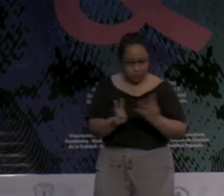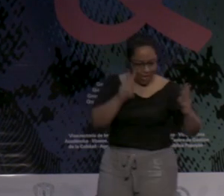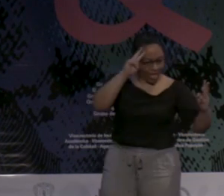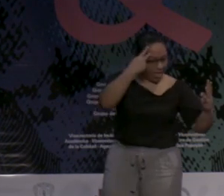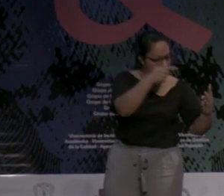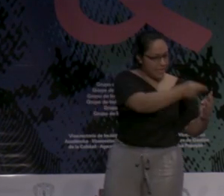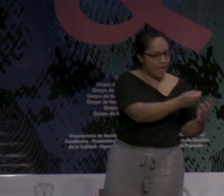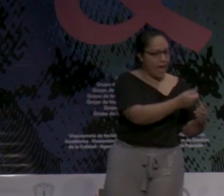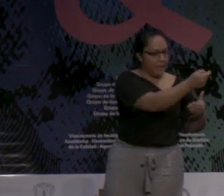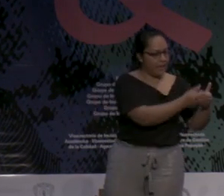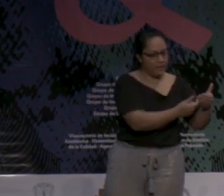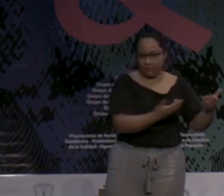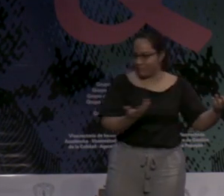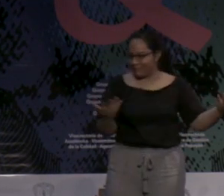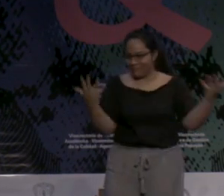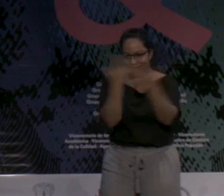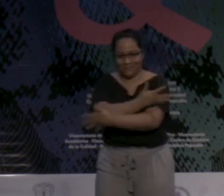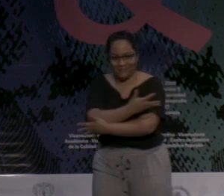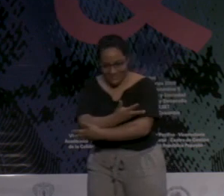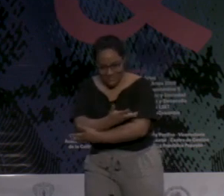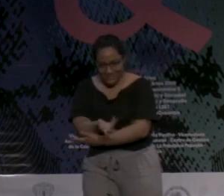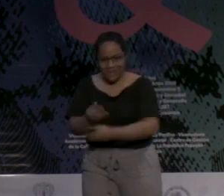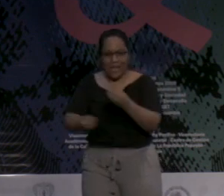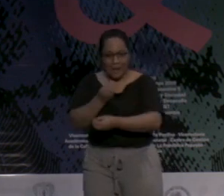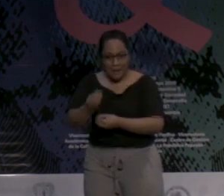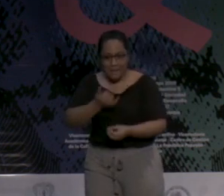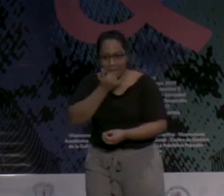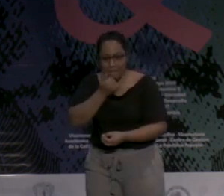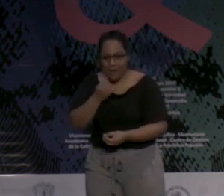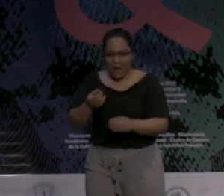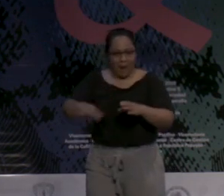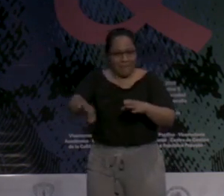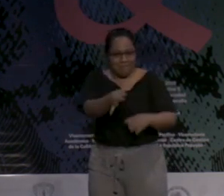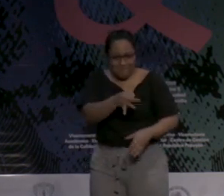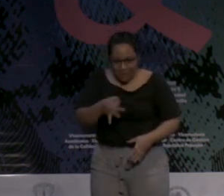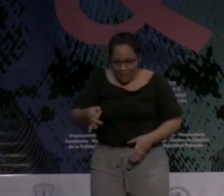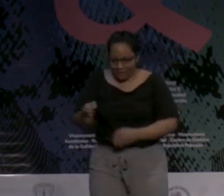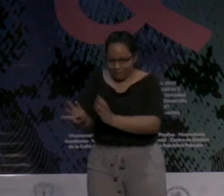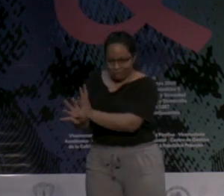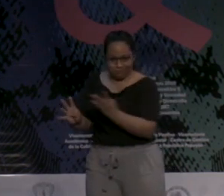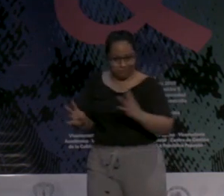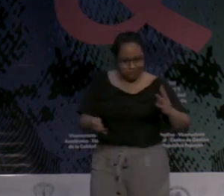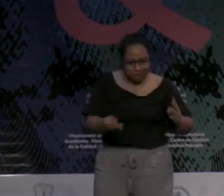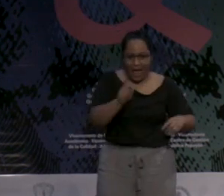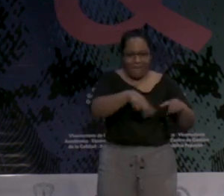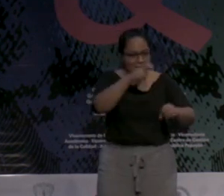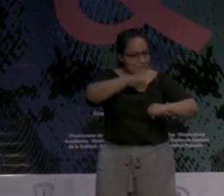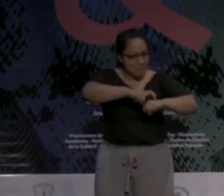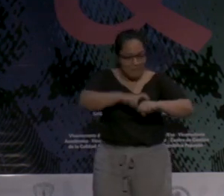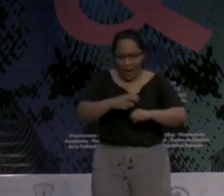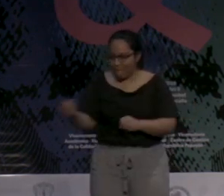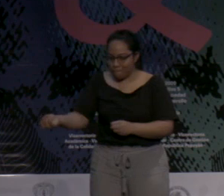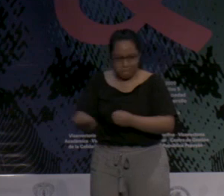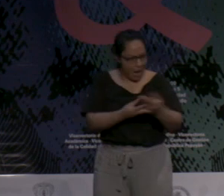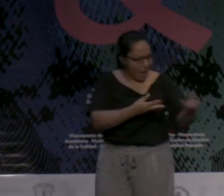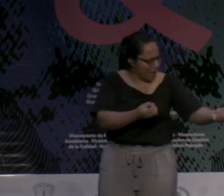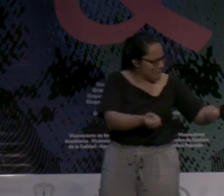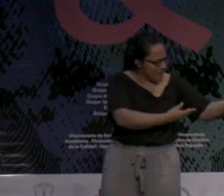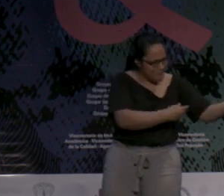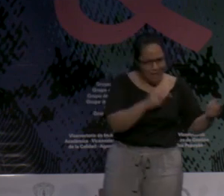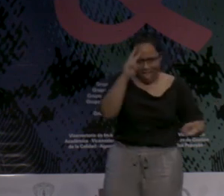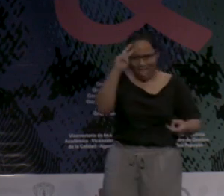gesto excesivo, que creaba una cadena de personas, porque esa cadena era nada eficiente, o sea, una persona pedía